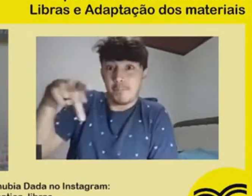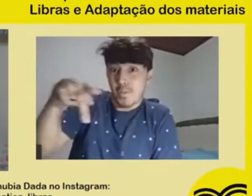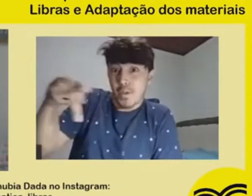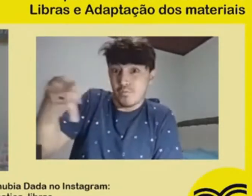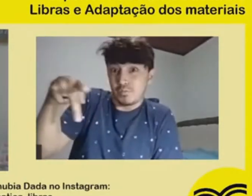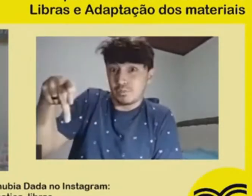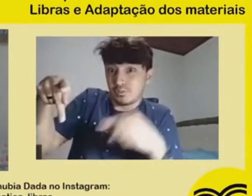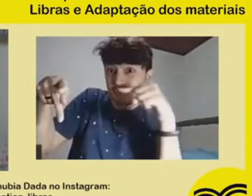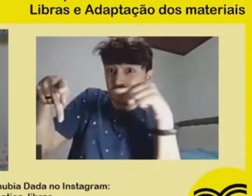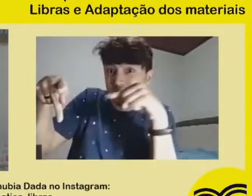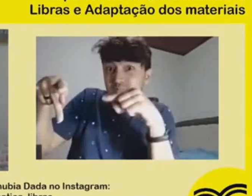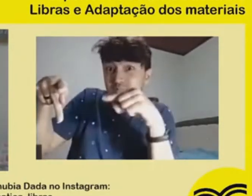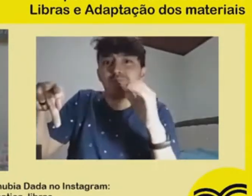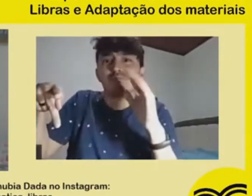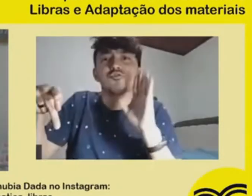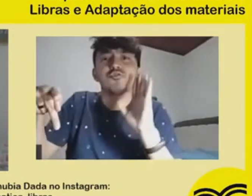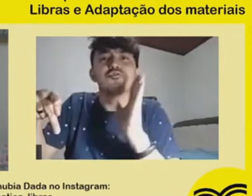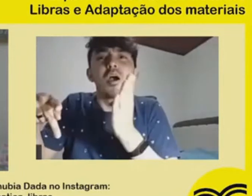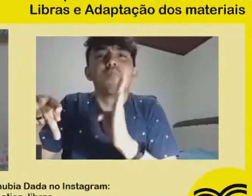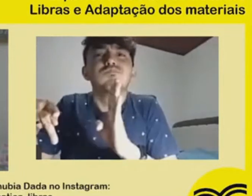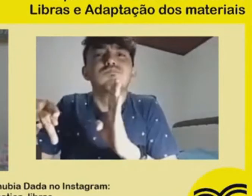Professora, eu queria saber